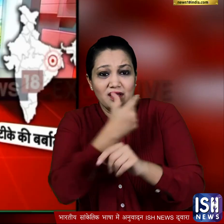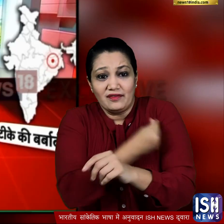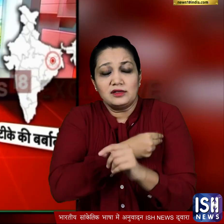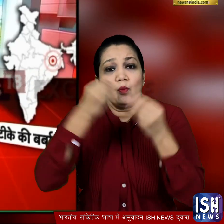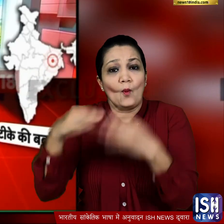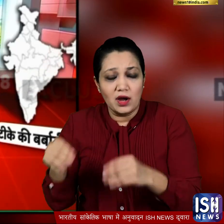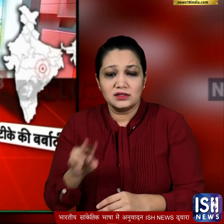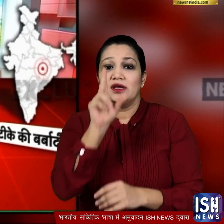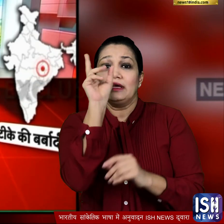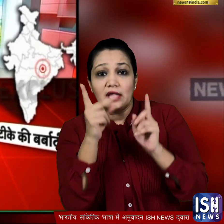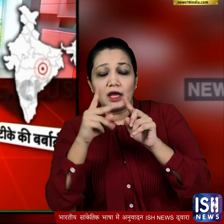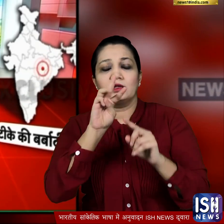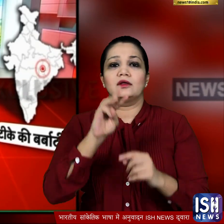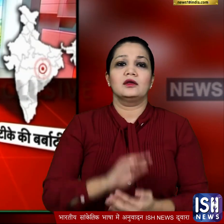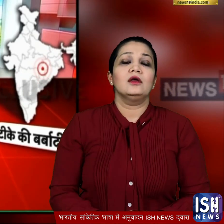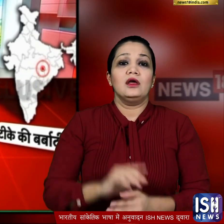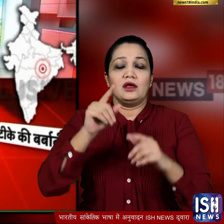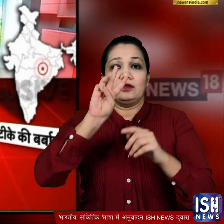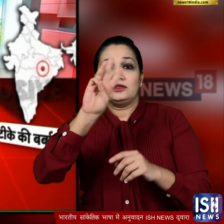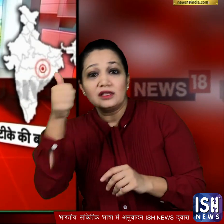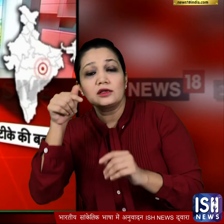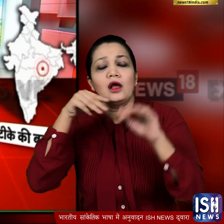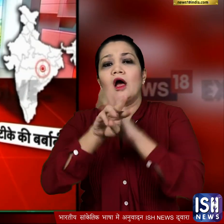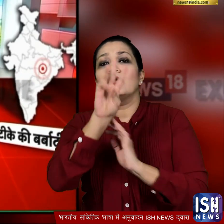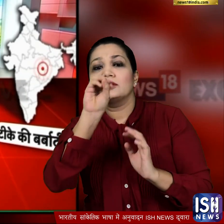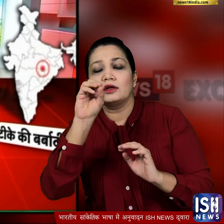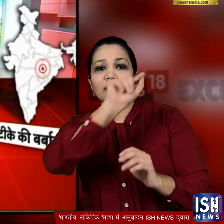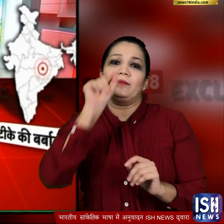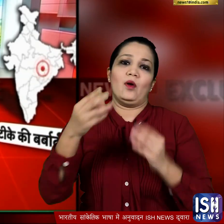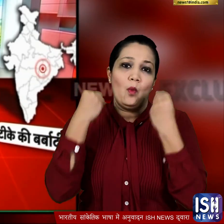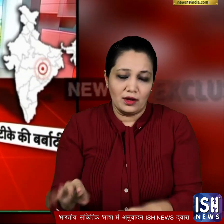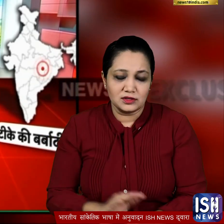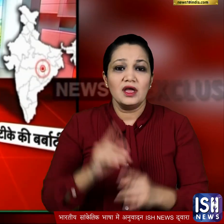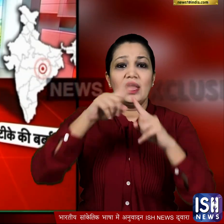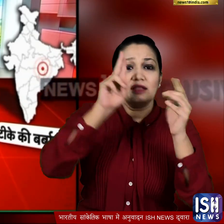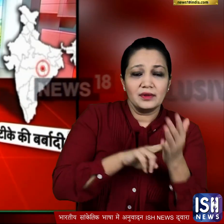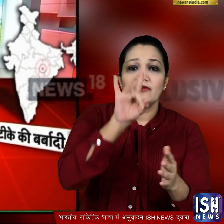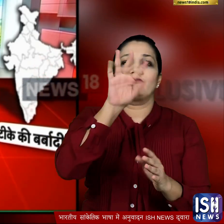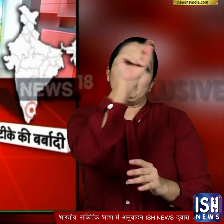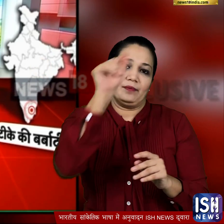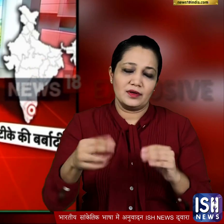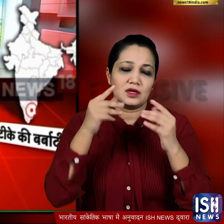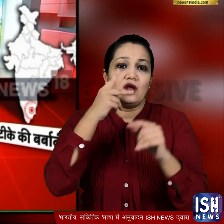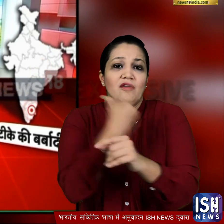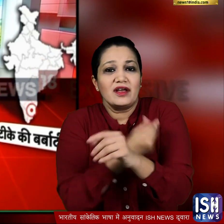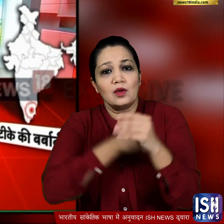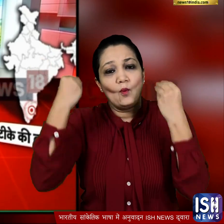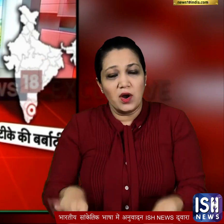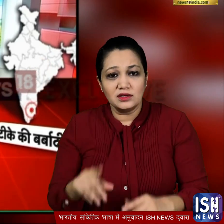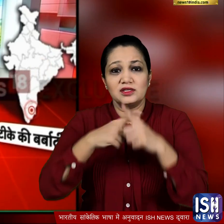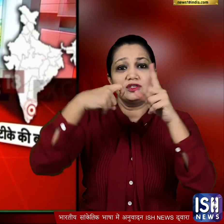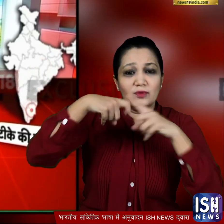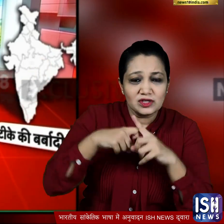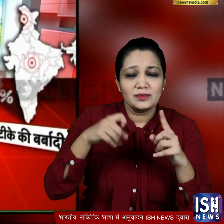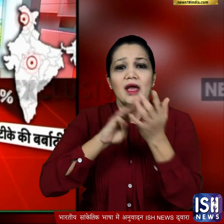हुई, क्योंकि दूसरे नंबर पर छत्तीसगढ़ रहा, जहां 30% वैक्सीन की बर्बादी दर्ज की गई। इसी तरह तमिलनाडु में 15% टीके खराब हुए,